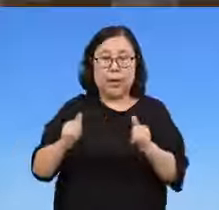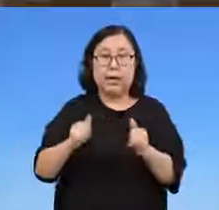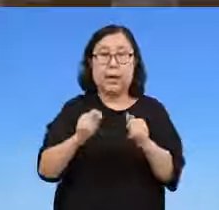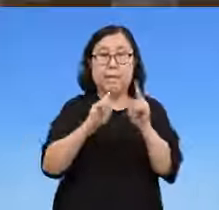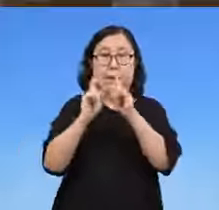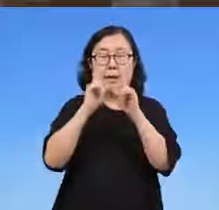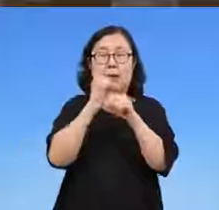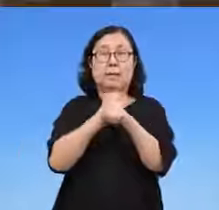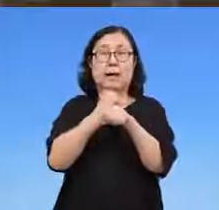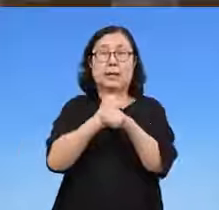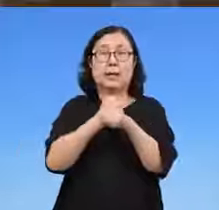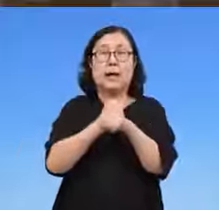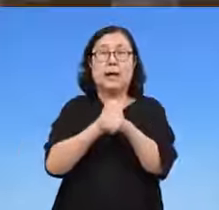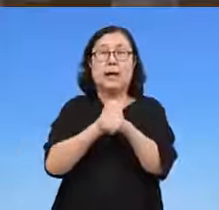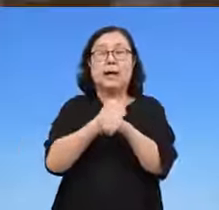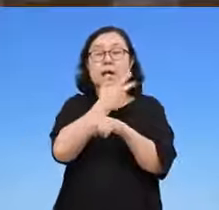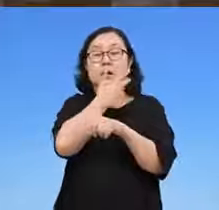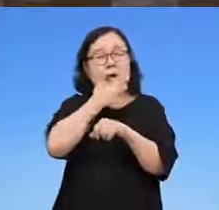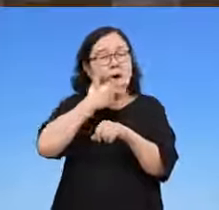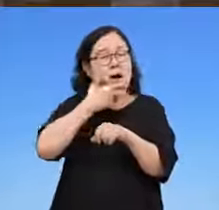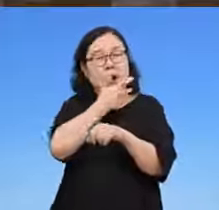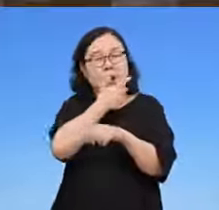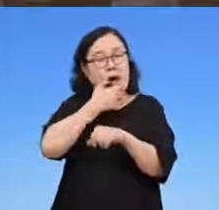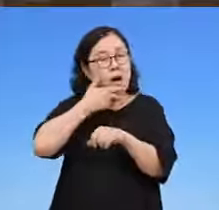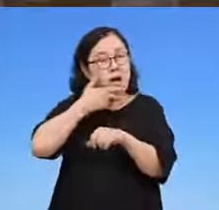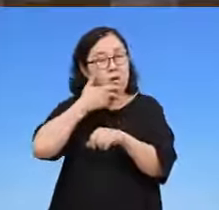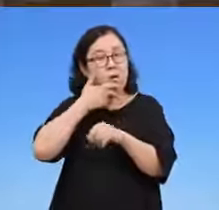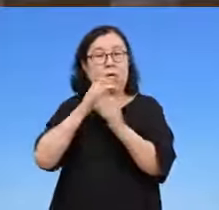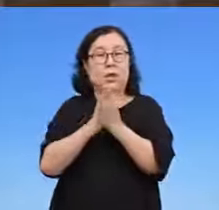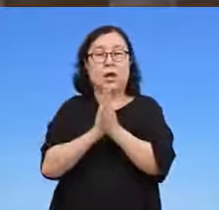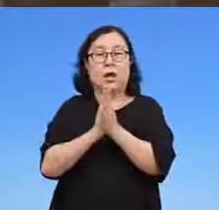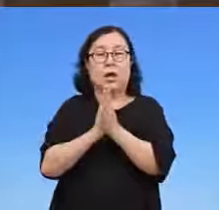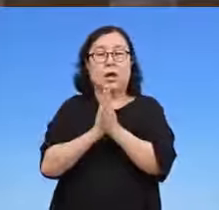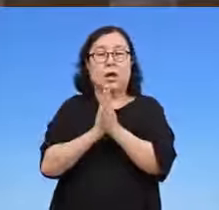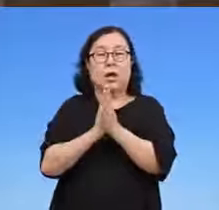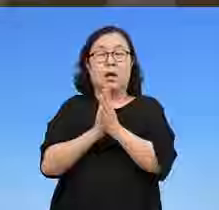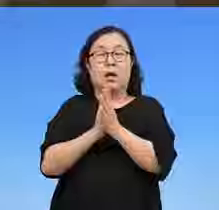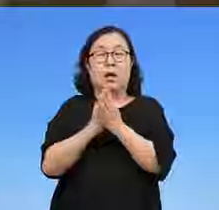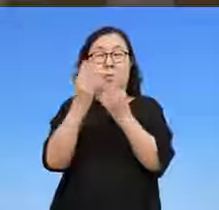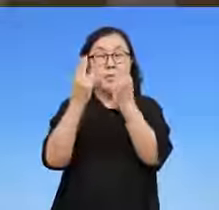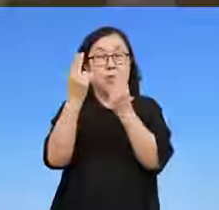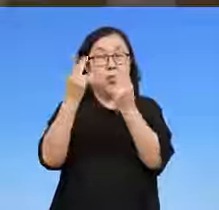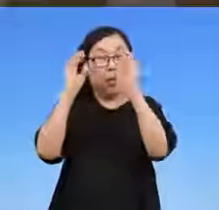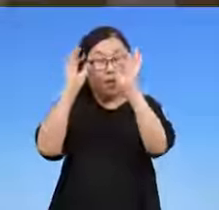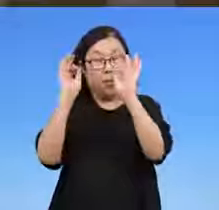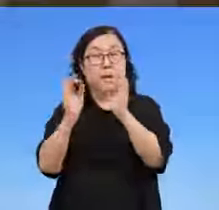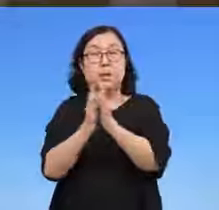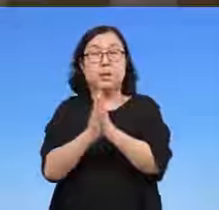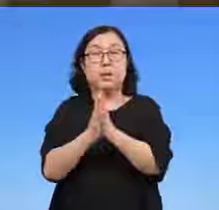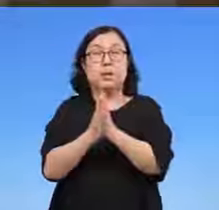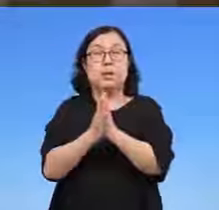중풍병자에게 이르시되, 이 중풍병자를 영어 NIV 성경을 제가 대조를 해보니까 여기 나오는 이